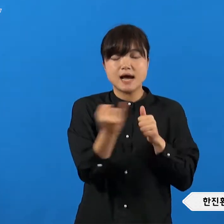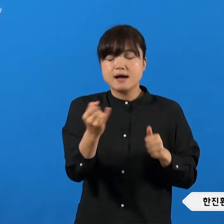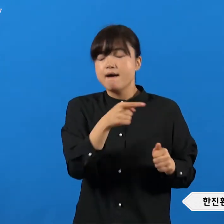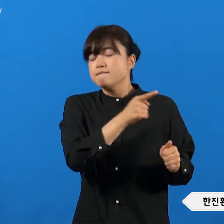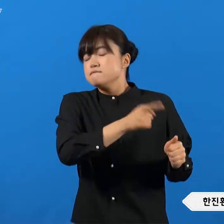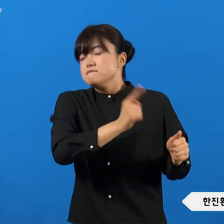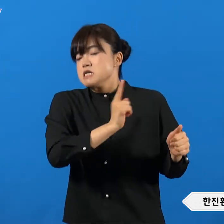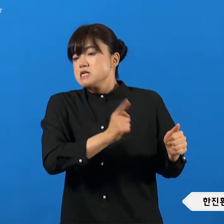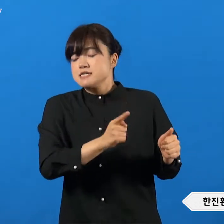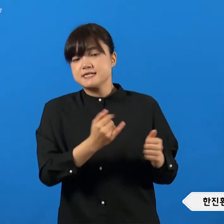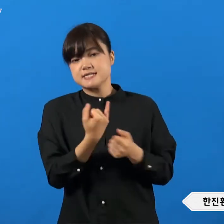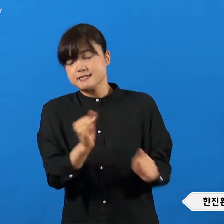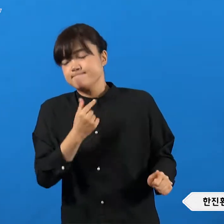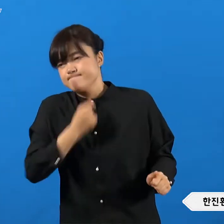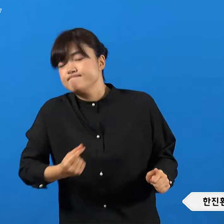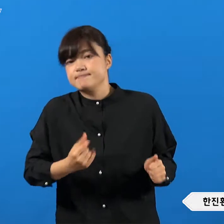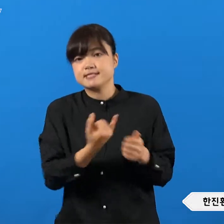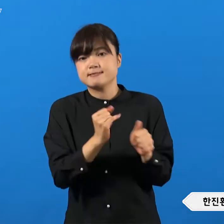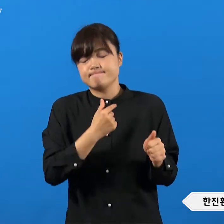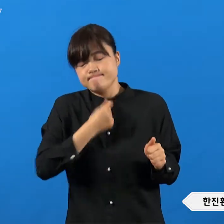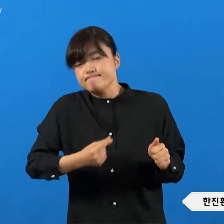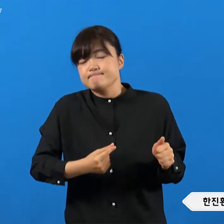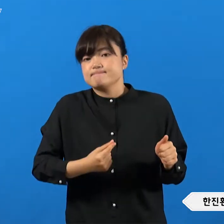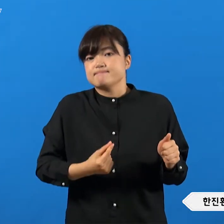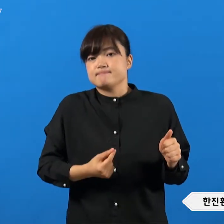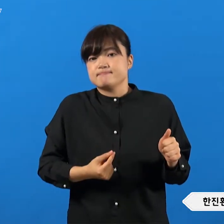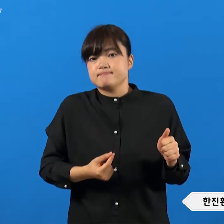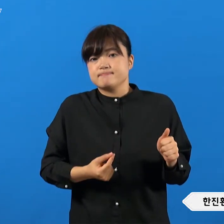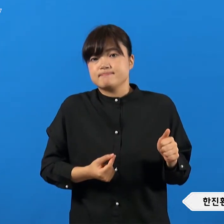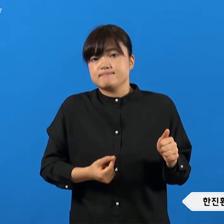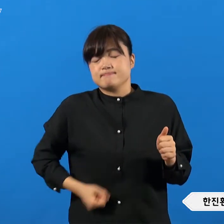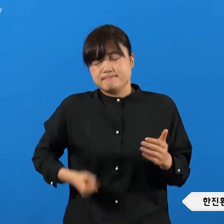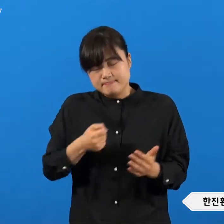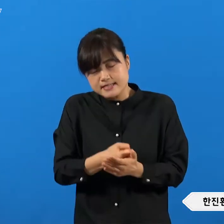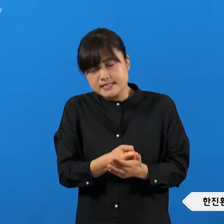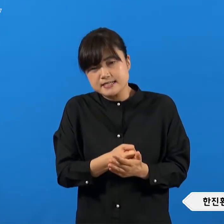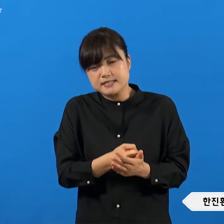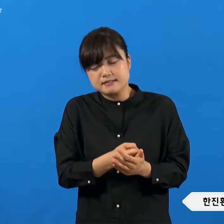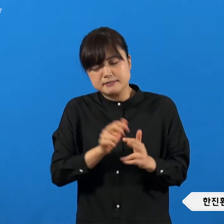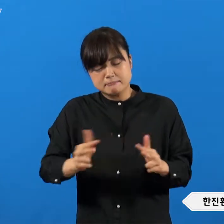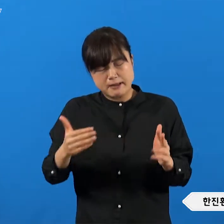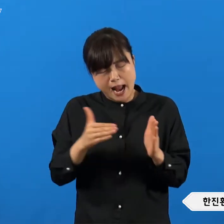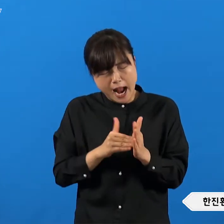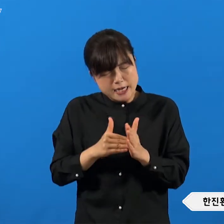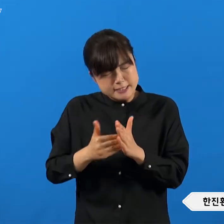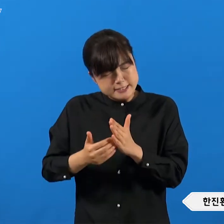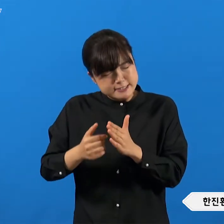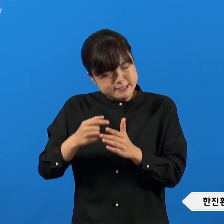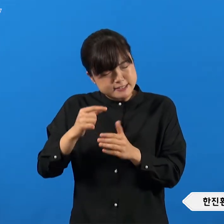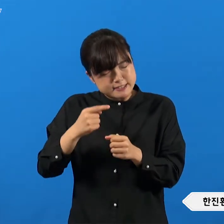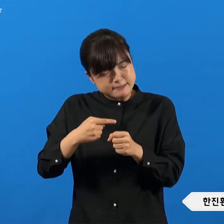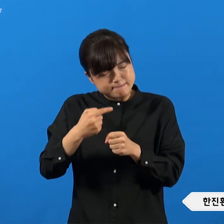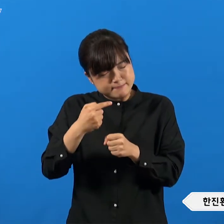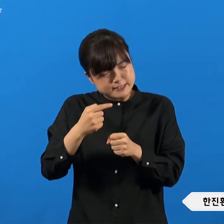괘씸해서 이혼하기로 결심을 했습니다. 결심하고 나니까 그동안 산 것이